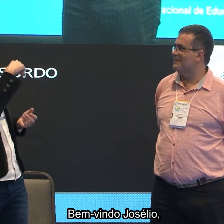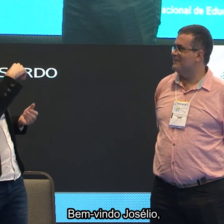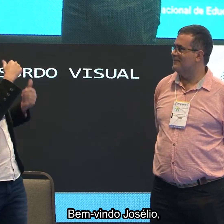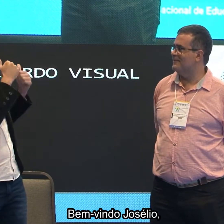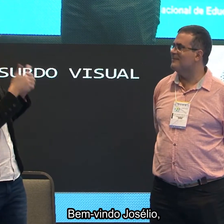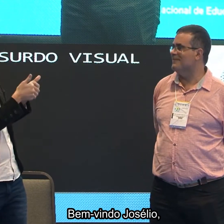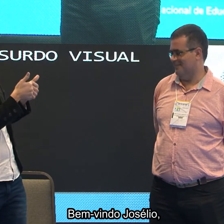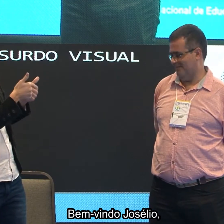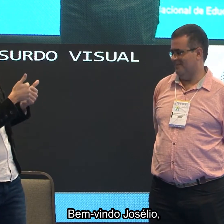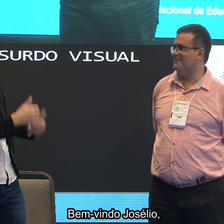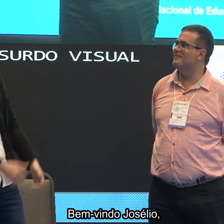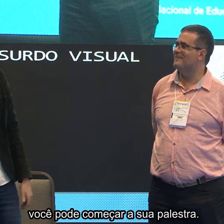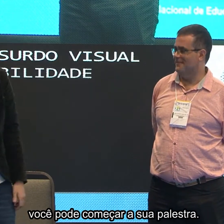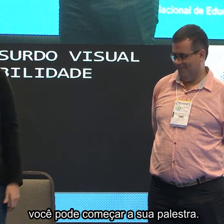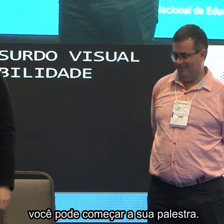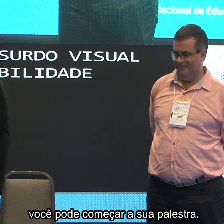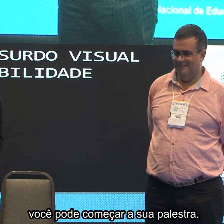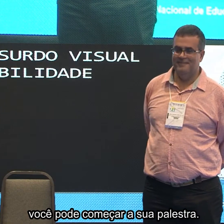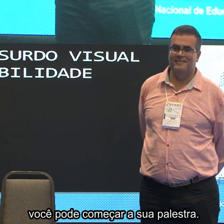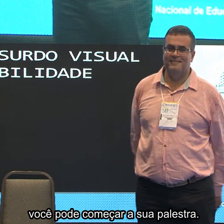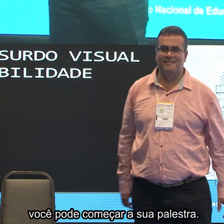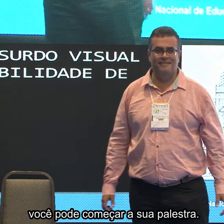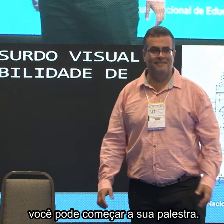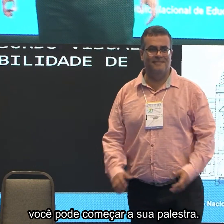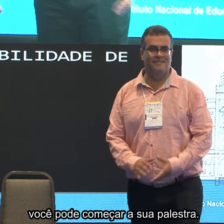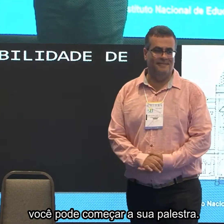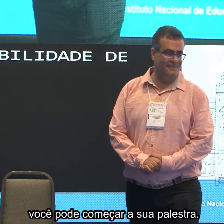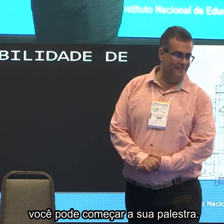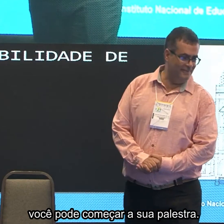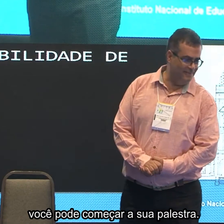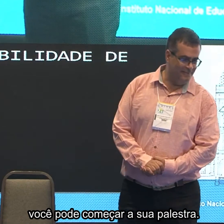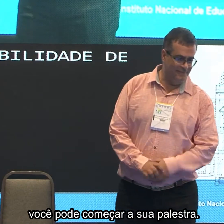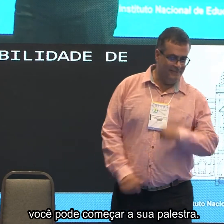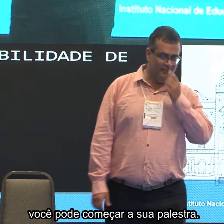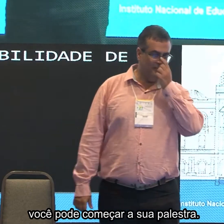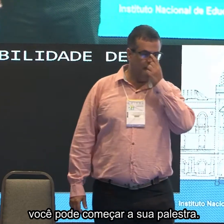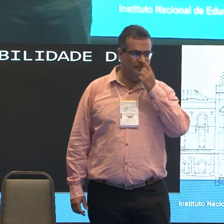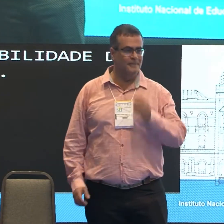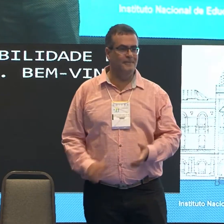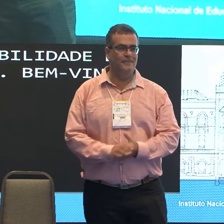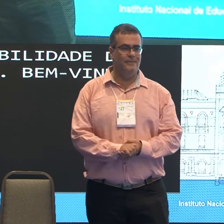Bem-vindo, Josélio. Você pode começar a sua palestra.